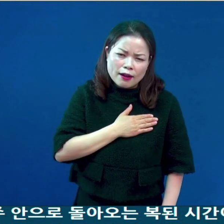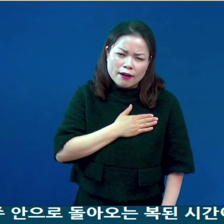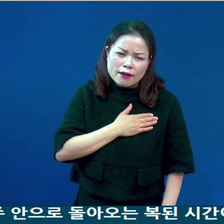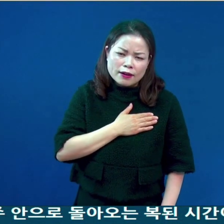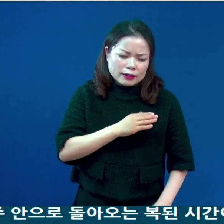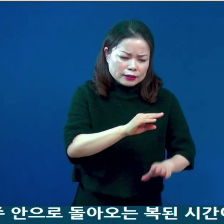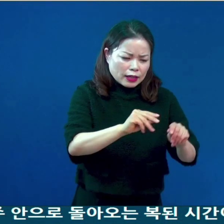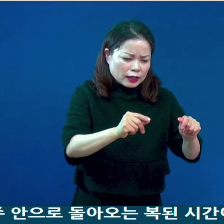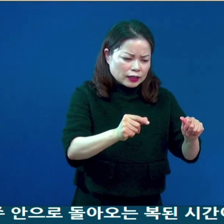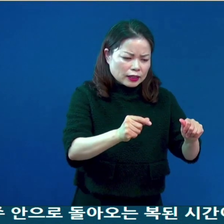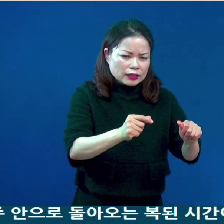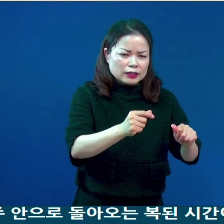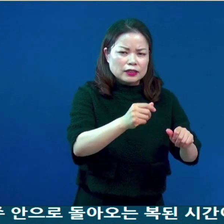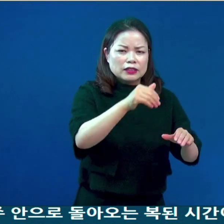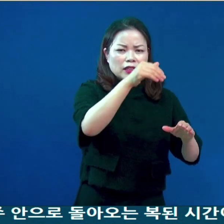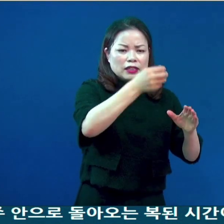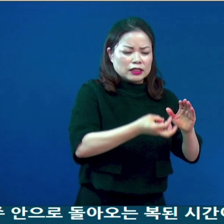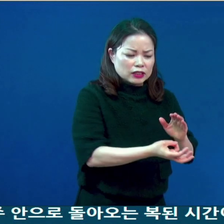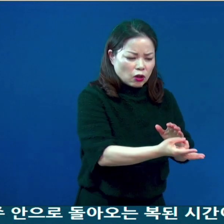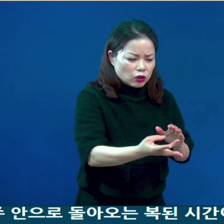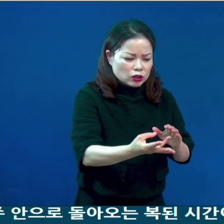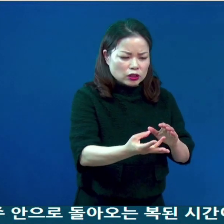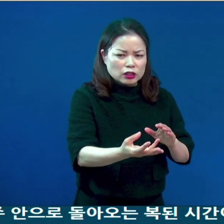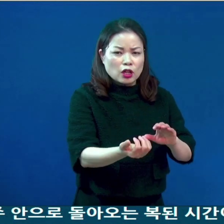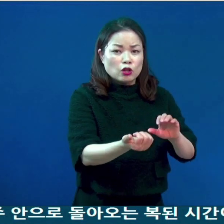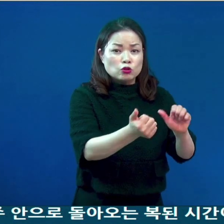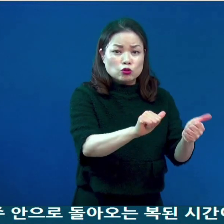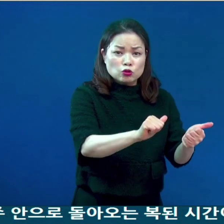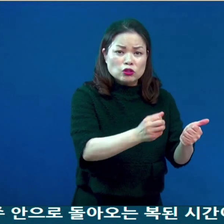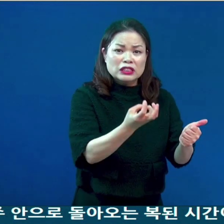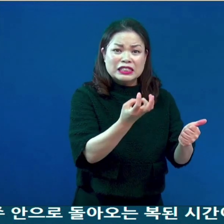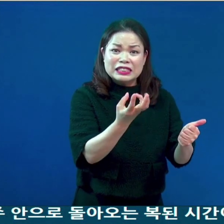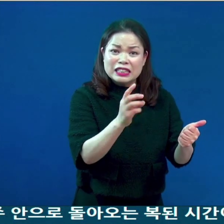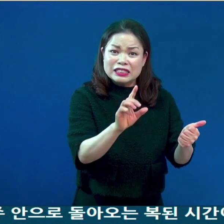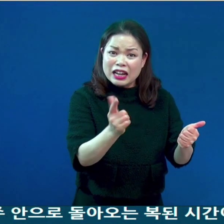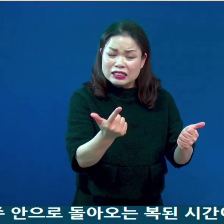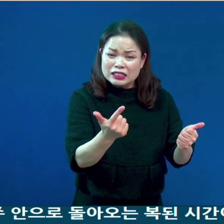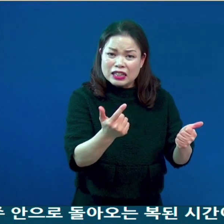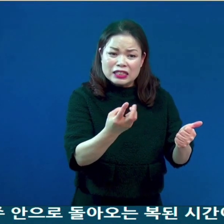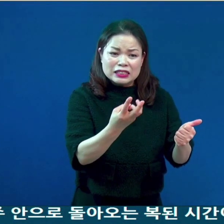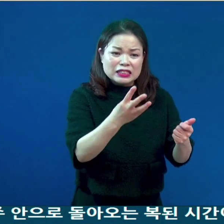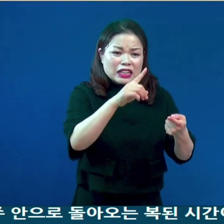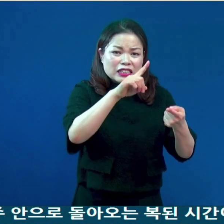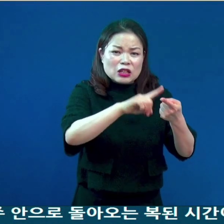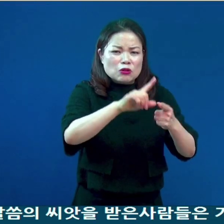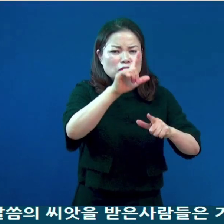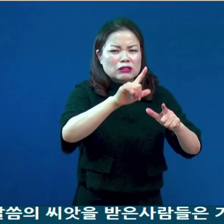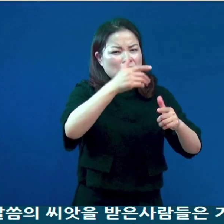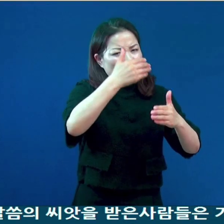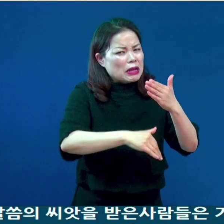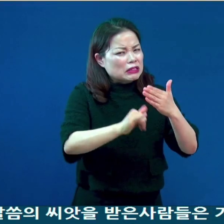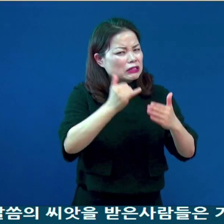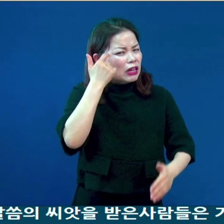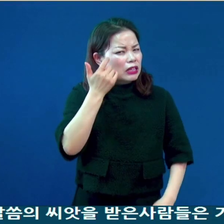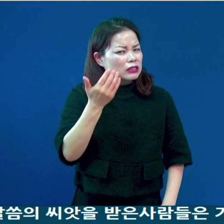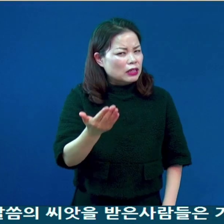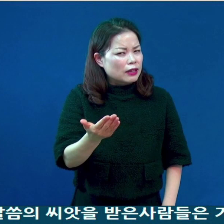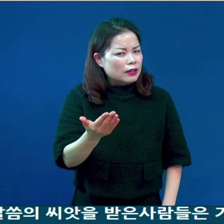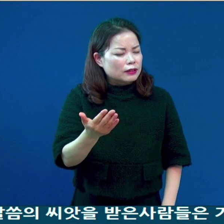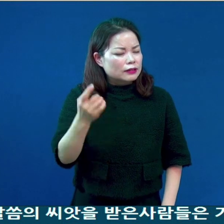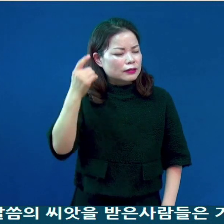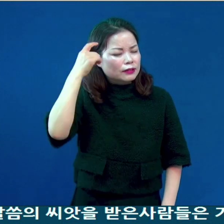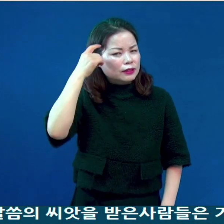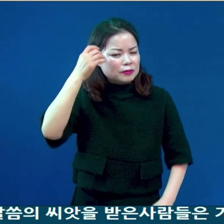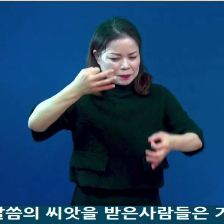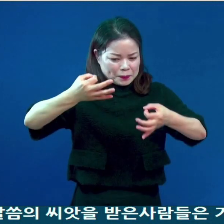땅에 떨어져서 그 안에서 죽는 씨앗이 아니라 그냥 씨앗 하나로 남으려고 발버둥 치는 삶이 아닌가, 이것을